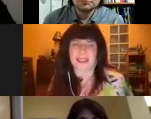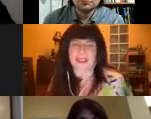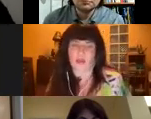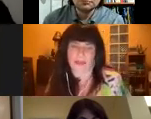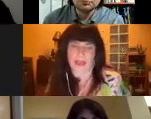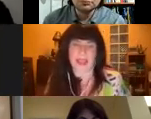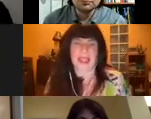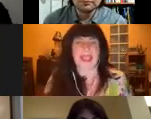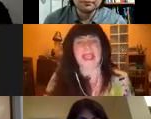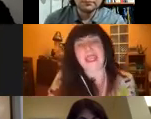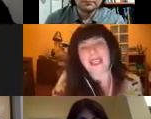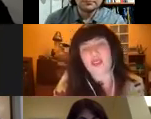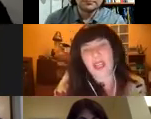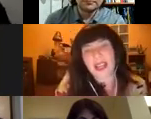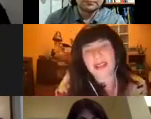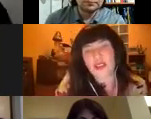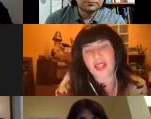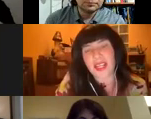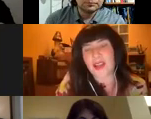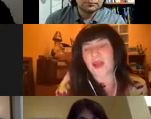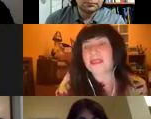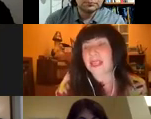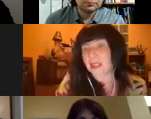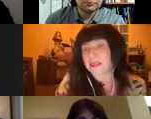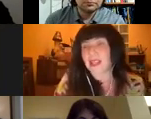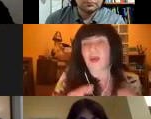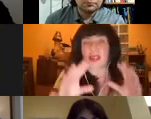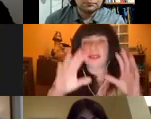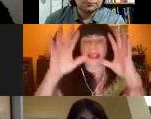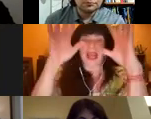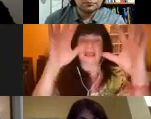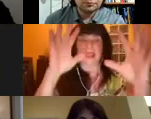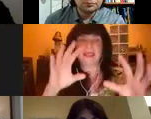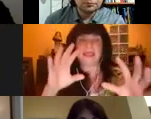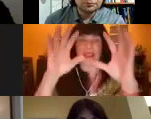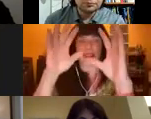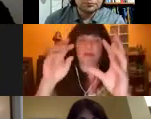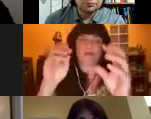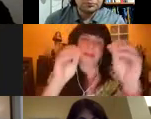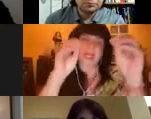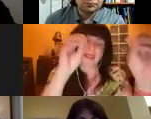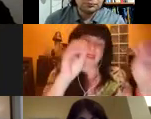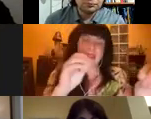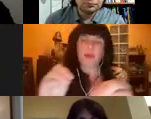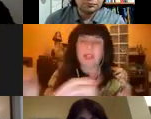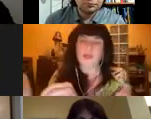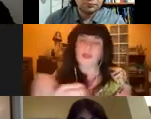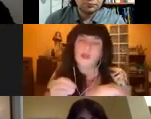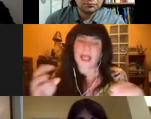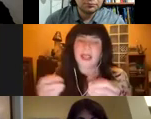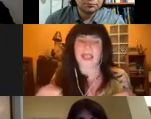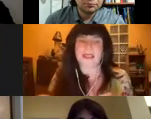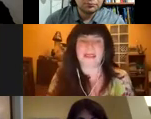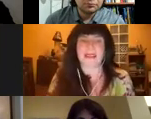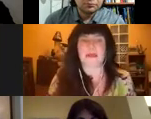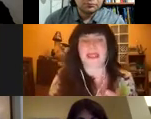del 79, y estas son las realizaciones en lengua de señas. En lengua de señas hay tres tipos de estructuras